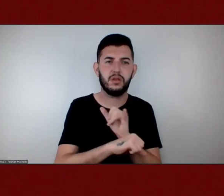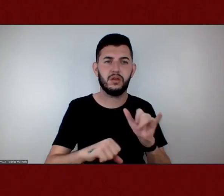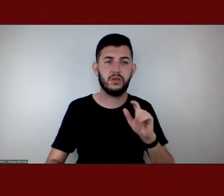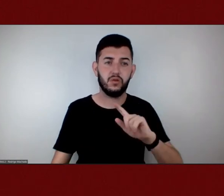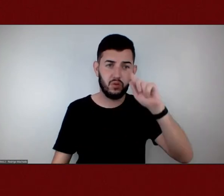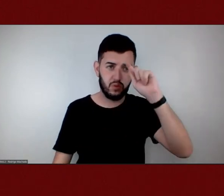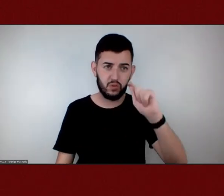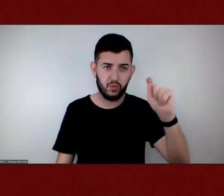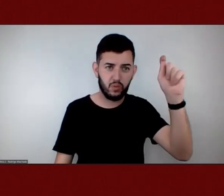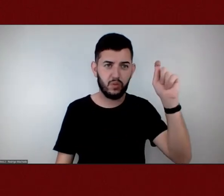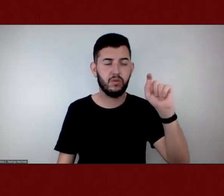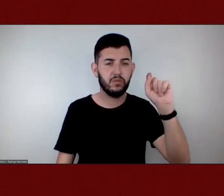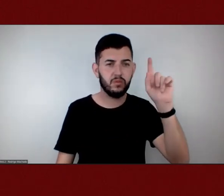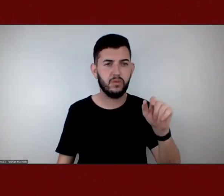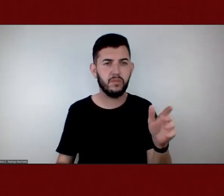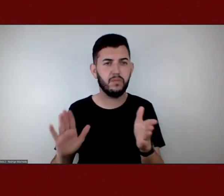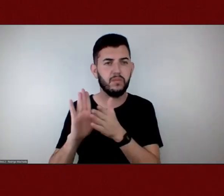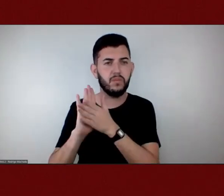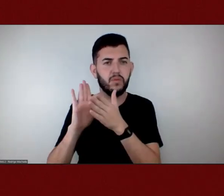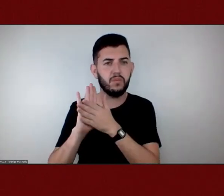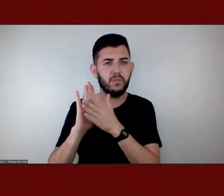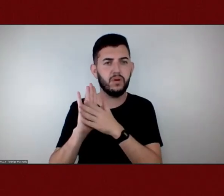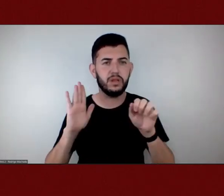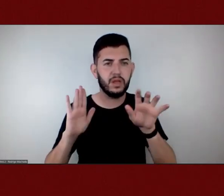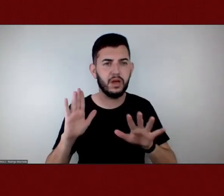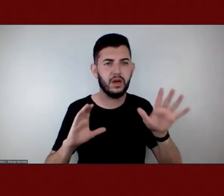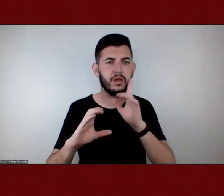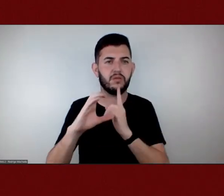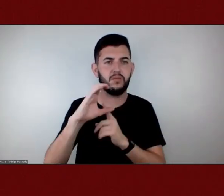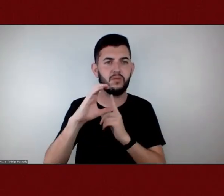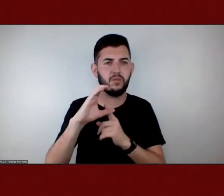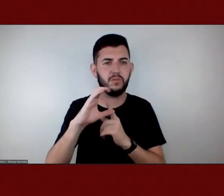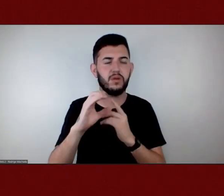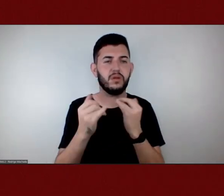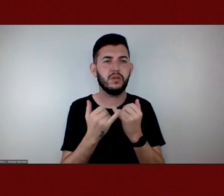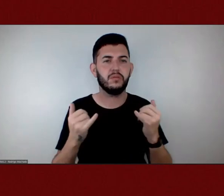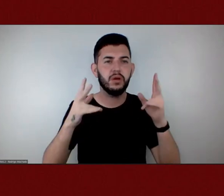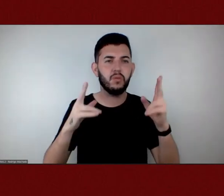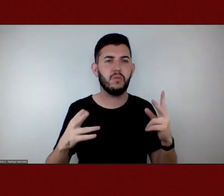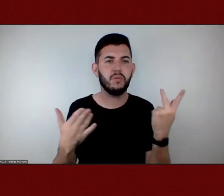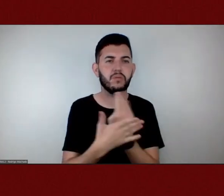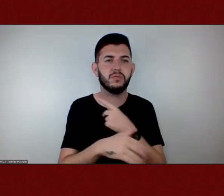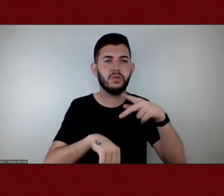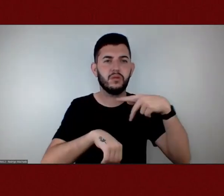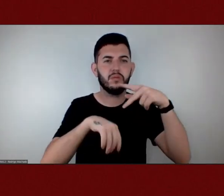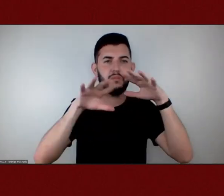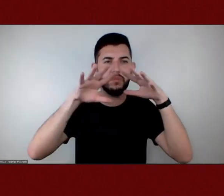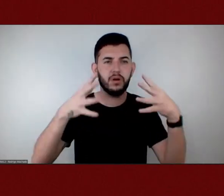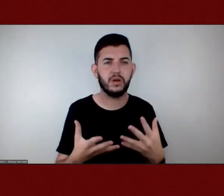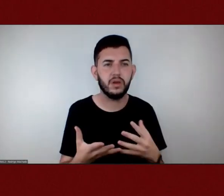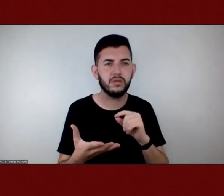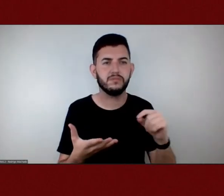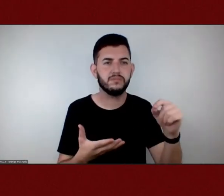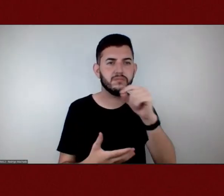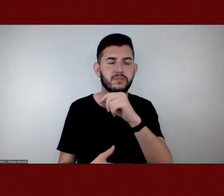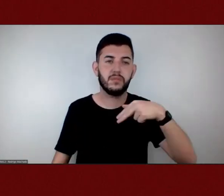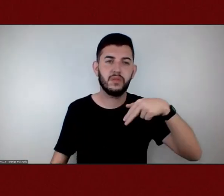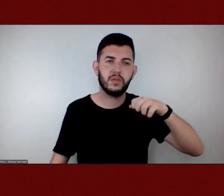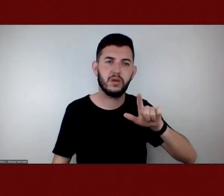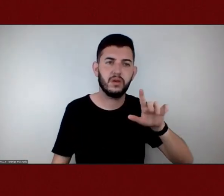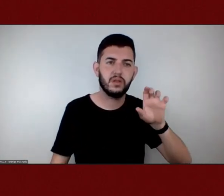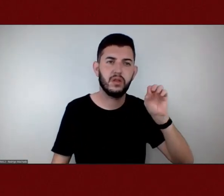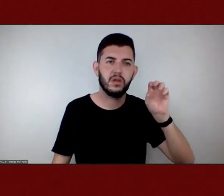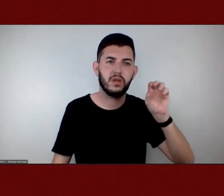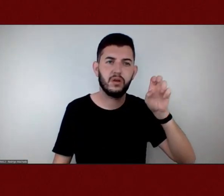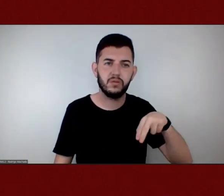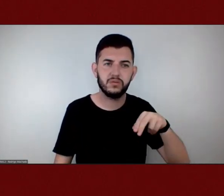que os comunistas propunham de modo global. Nelson Werneck Sodré, historiador, militar